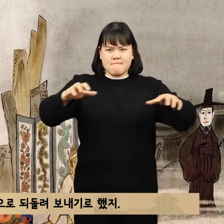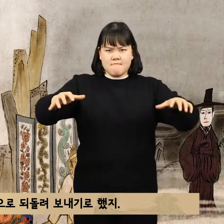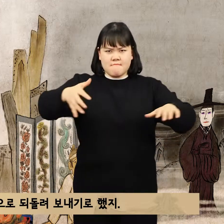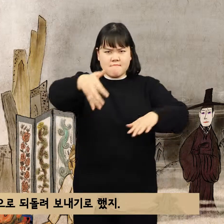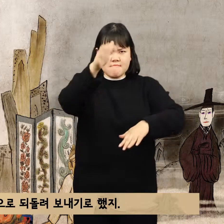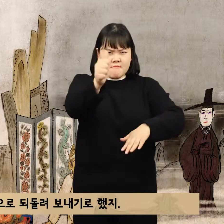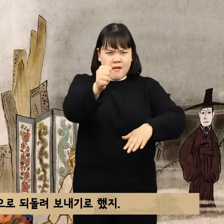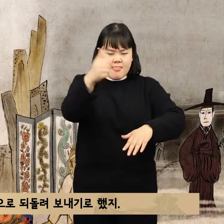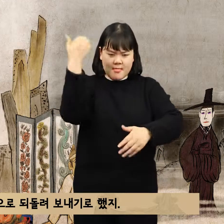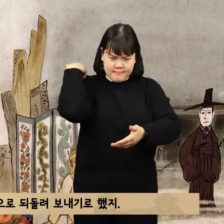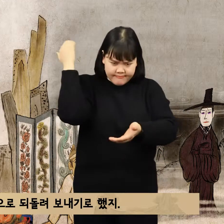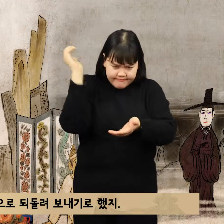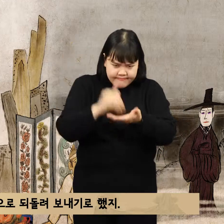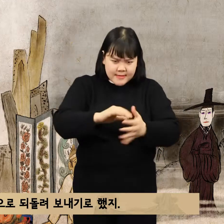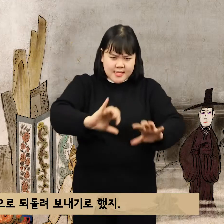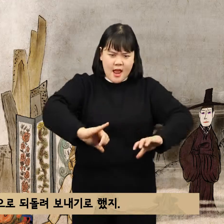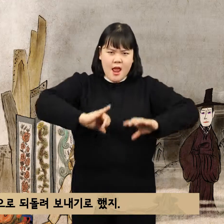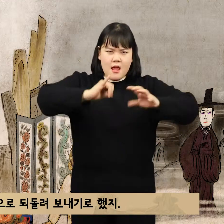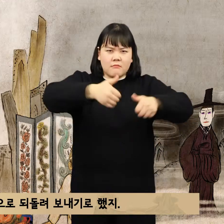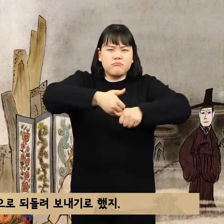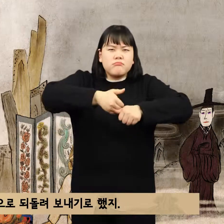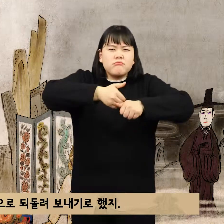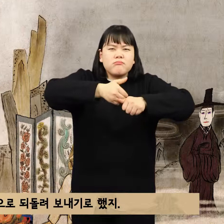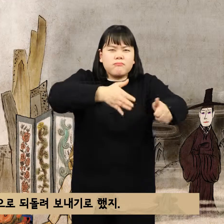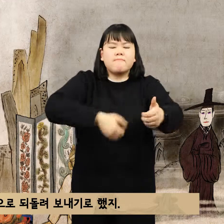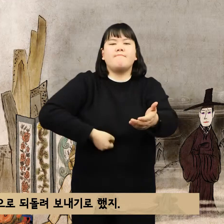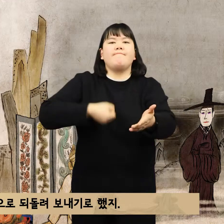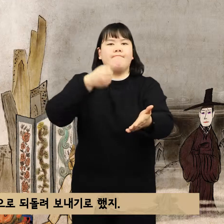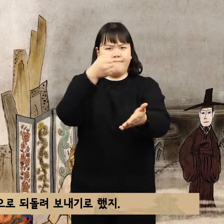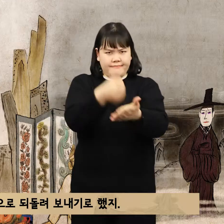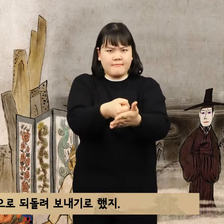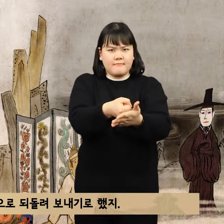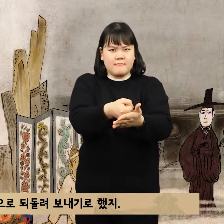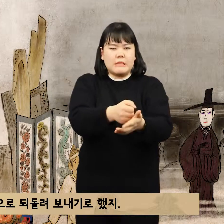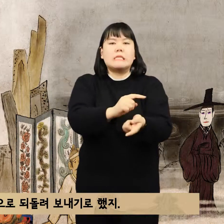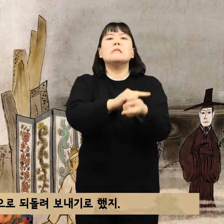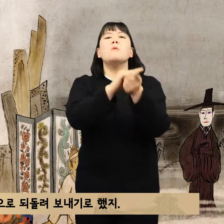사또를 다시 이승으로 되돌려 보내기로 했지.